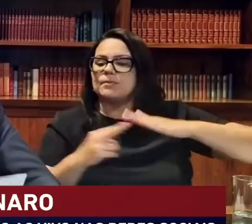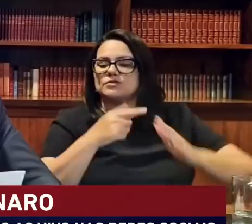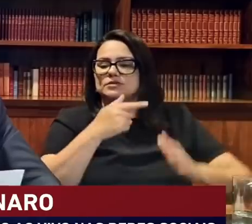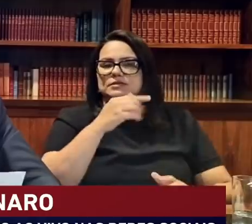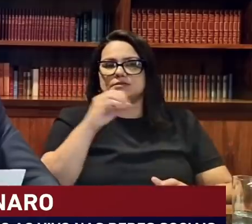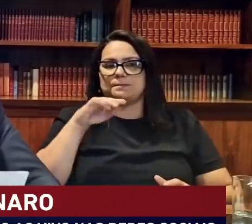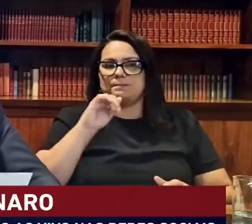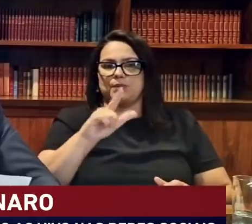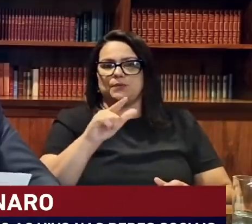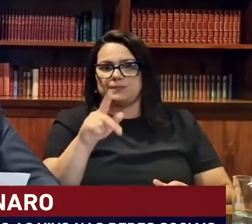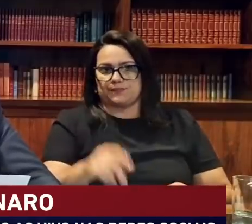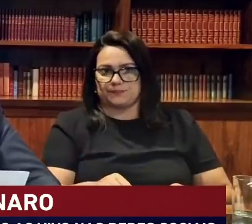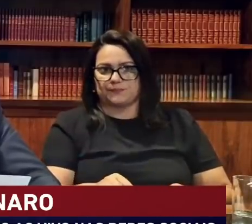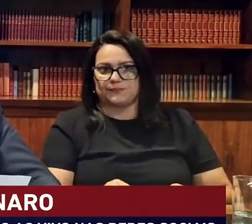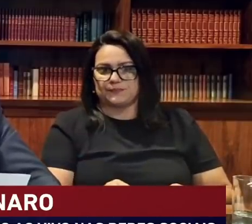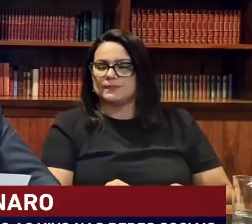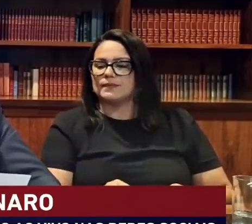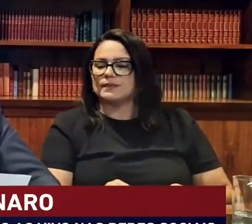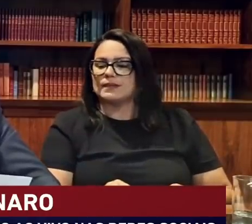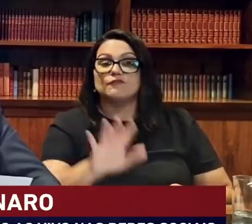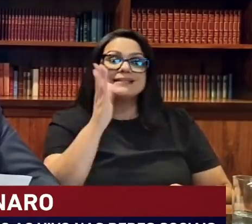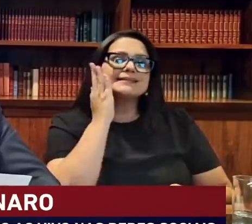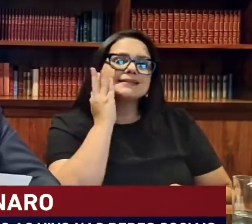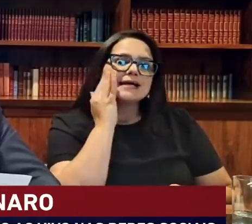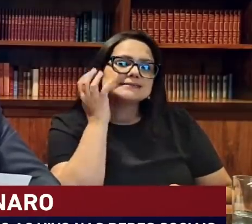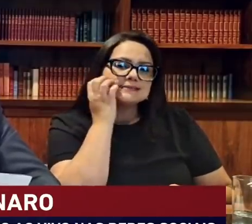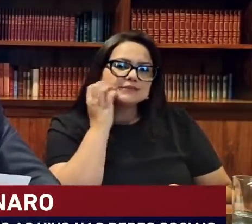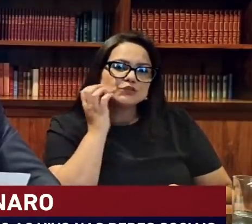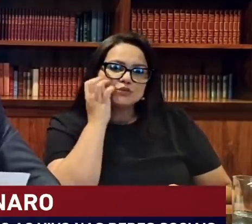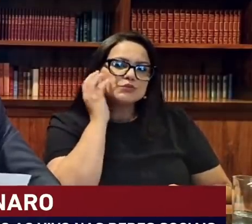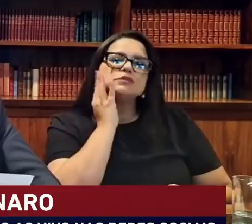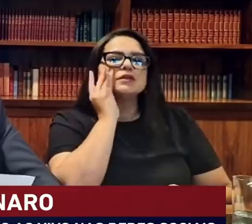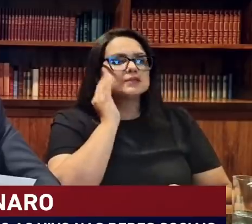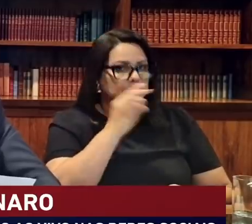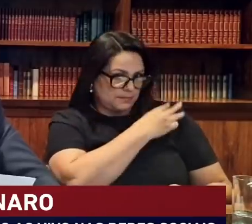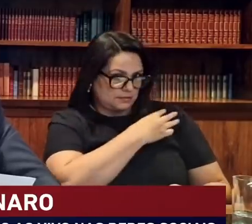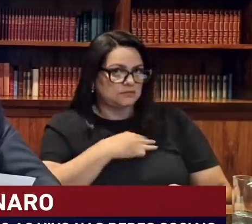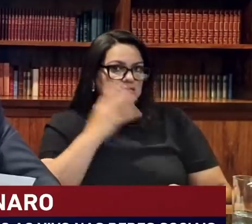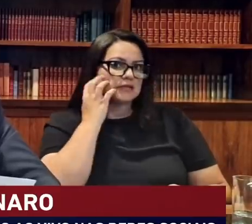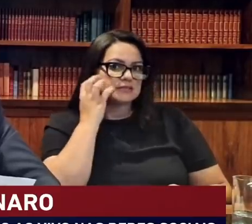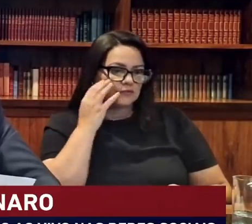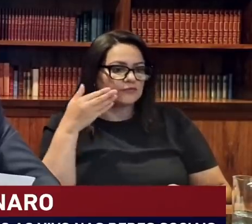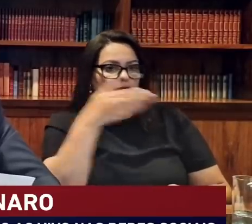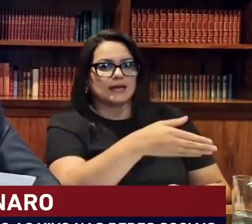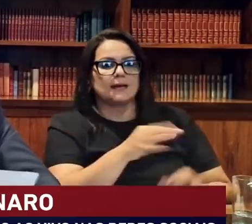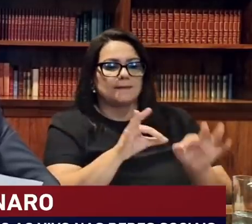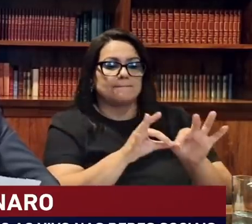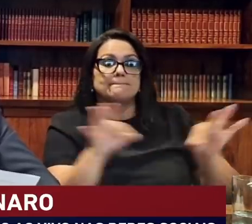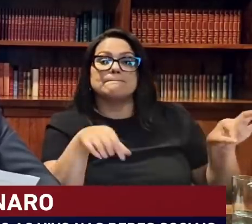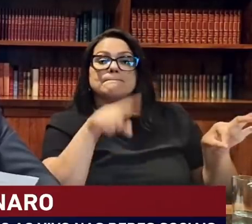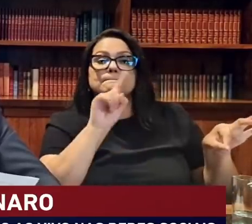no nosso governo, lá com o Tarcísio, tá? O Tarcísio de Freitas, né? O Tarcísio esteve lá, 1.700 quilômetros de